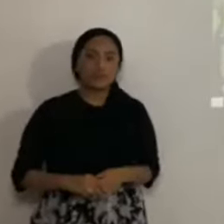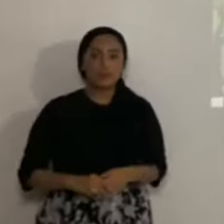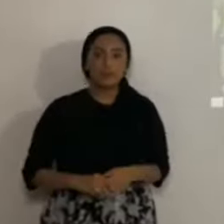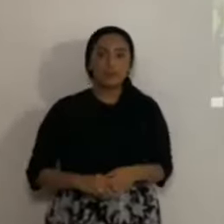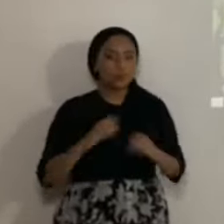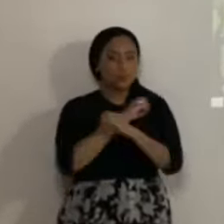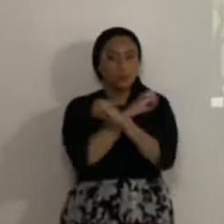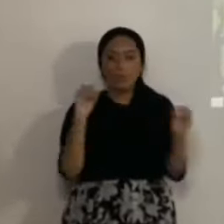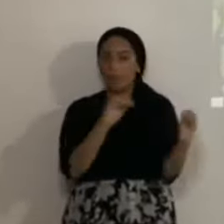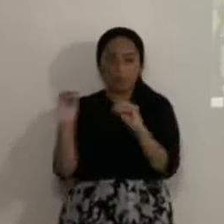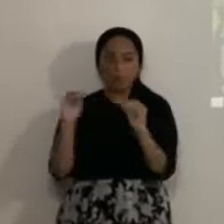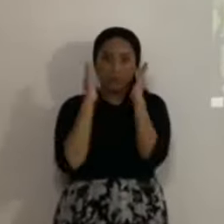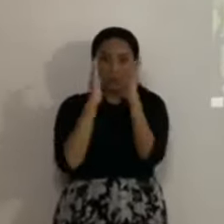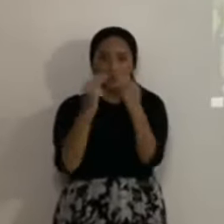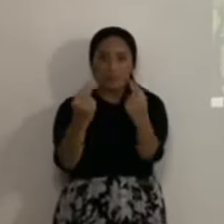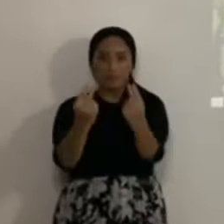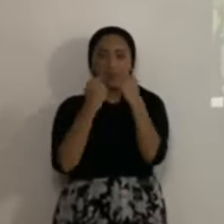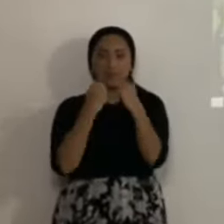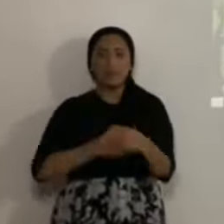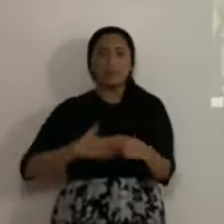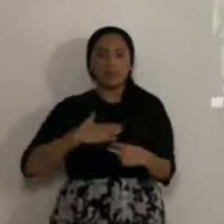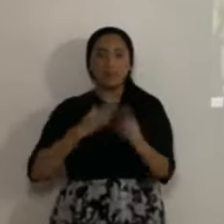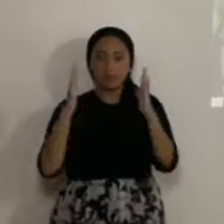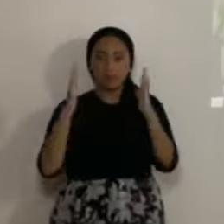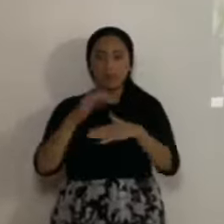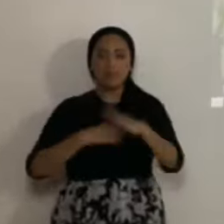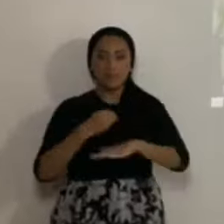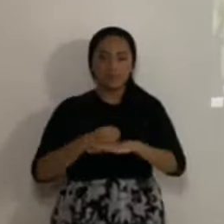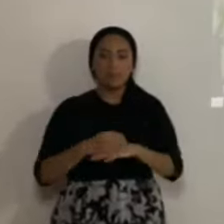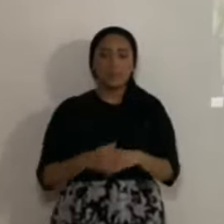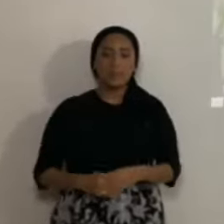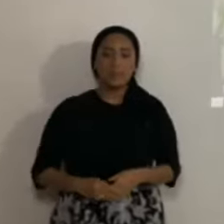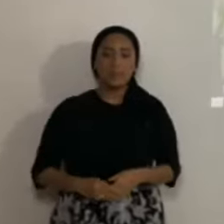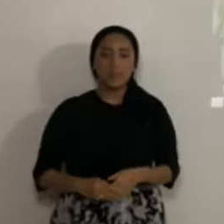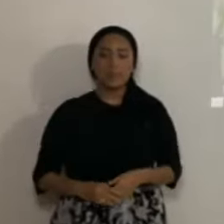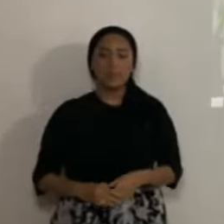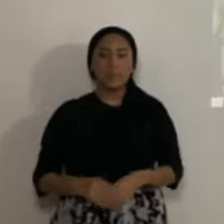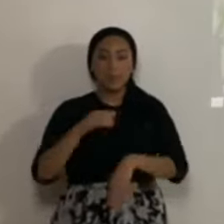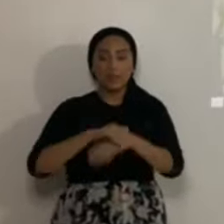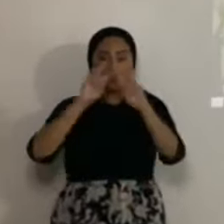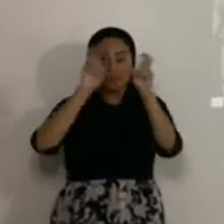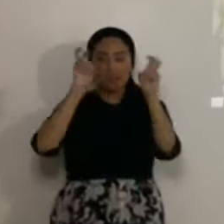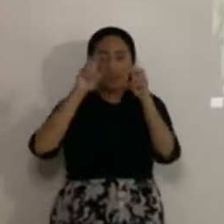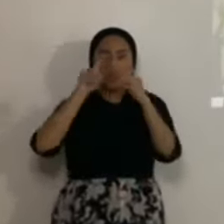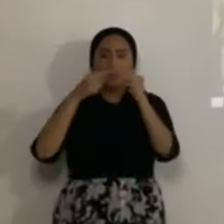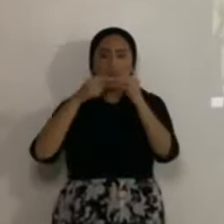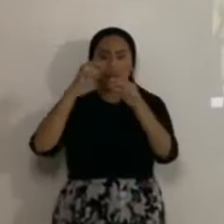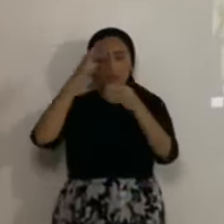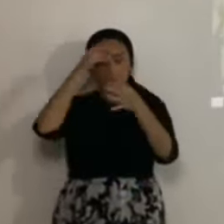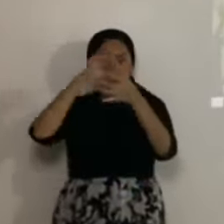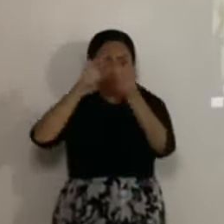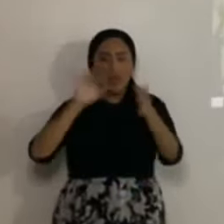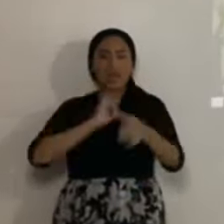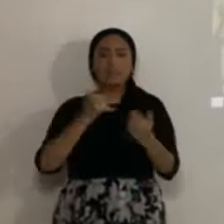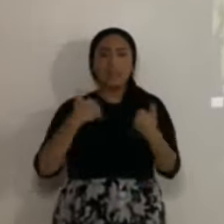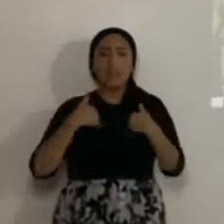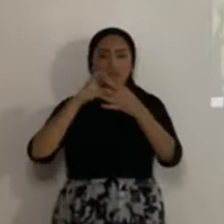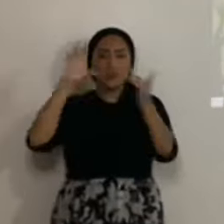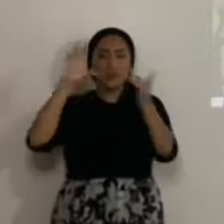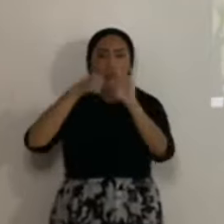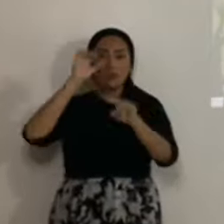Nadie se mueva de su lugar, por favor. Mucha atención. En el tema de las maldiciones, yo dije que hay maldiciones de